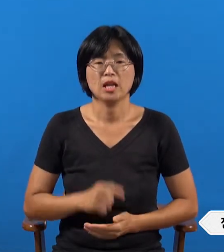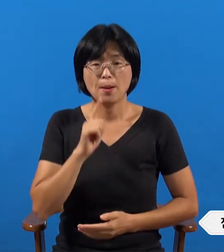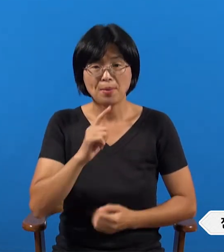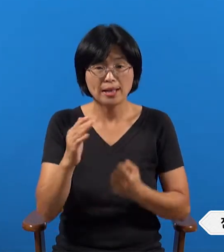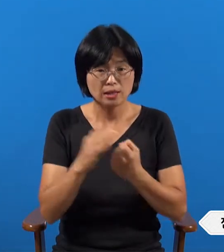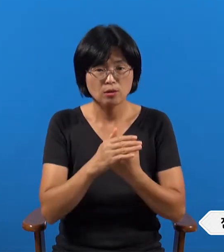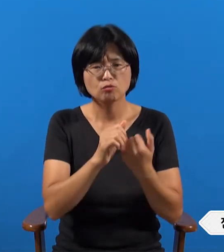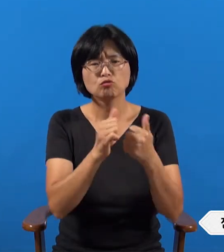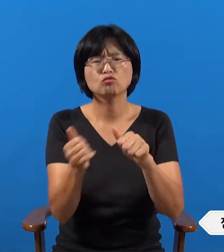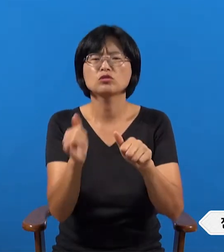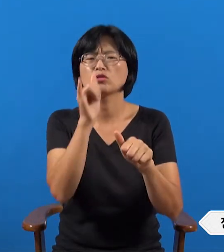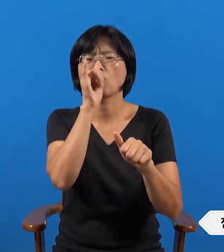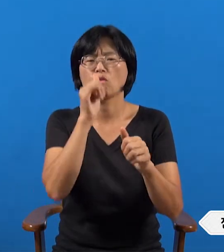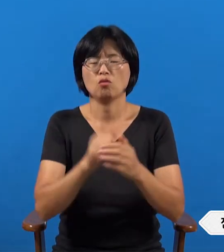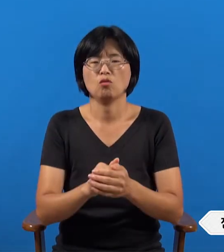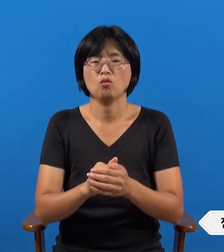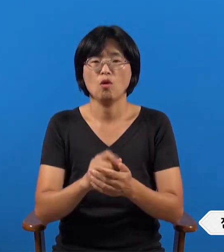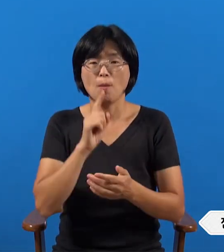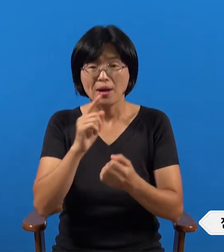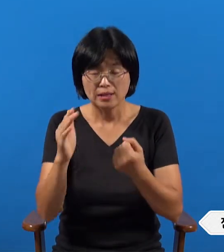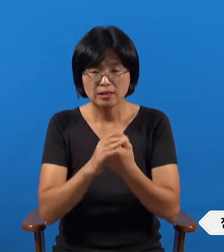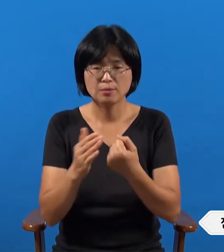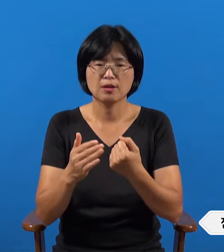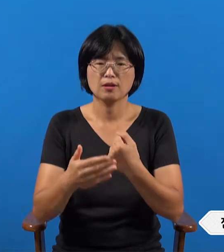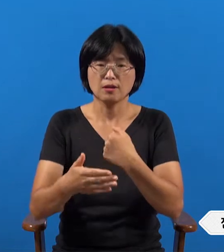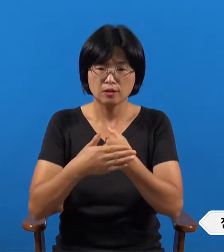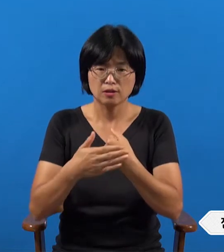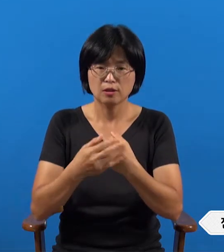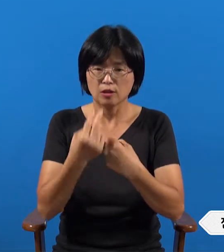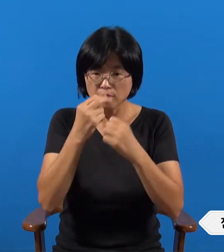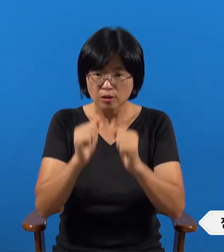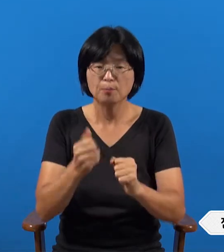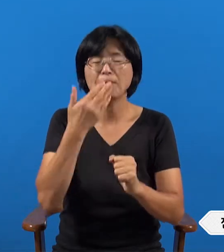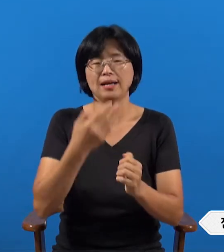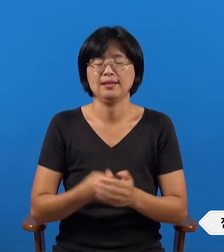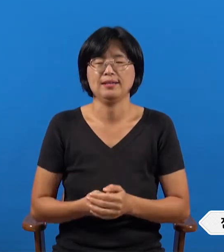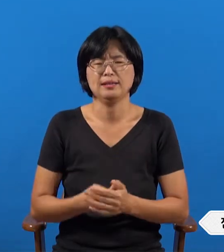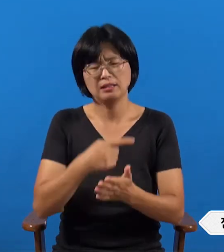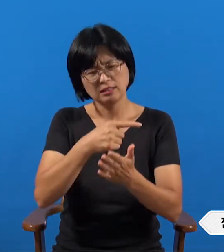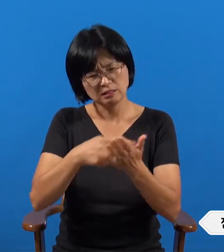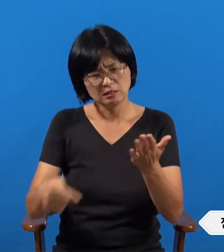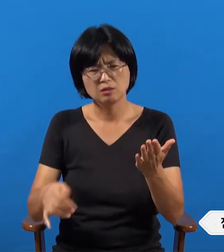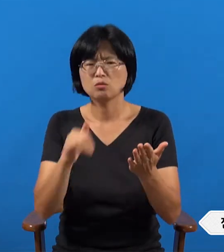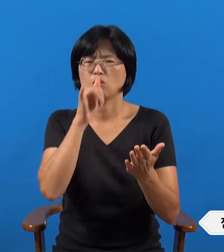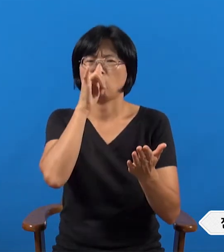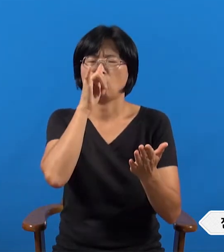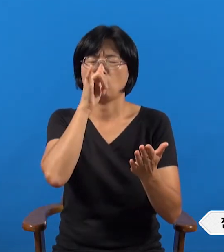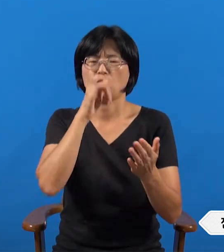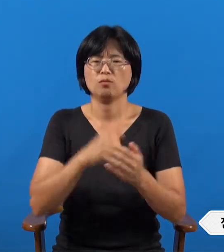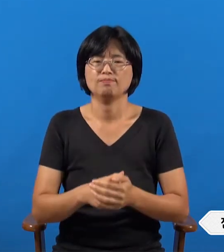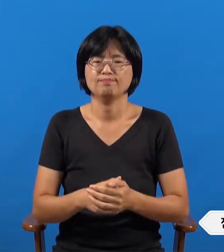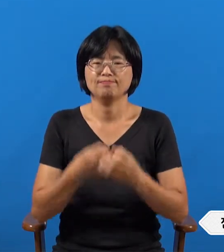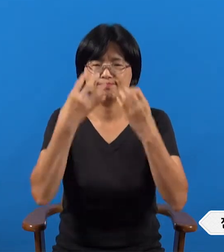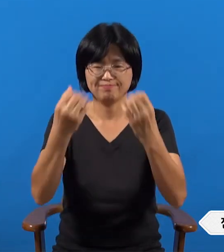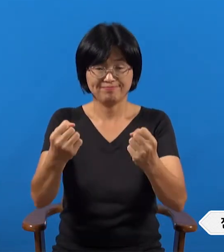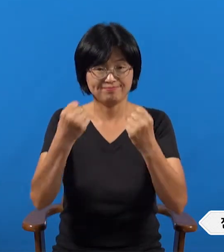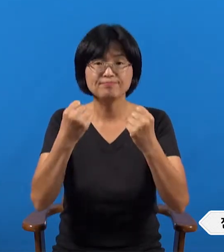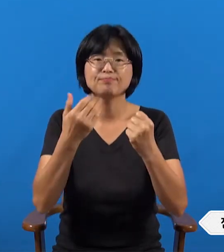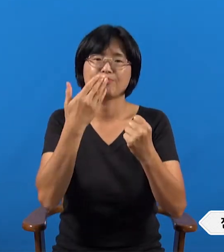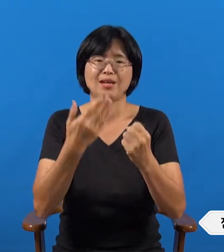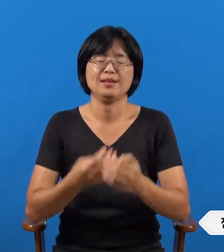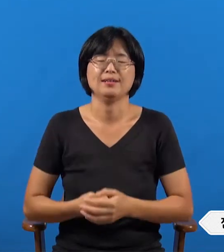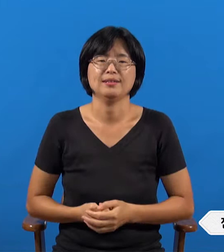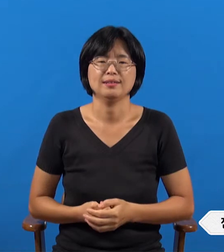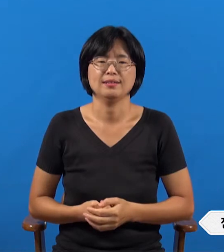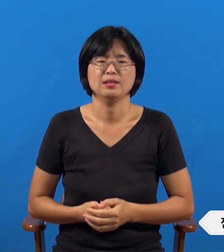있습니다. 말 때문에 죽기도 하고 말 때문에 살기도 합니다. 말 때문에 상처를 입기도 하고 말 때문에 새로운